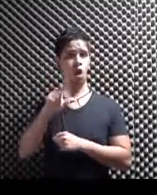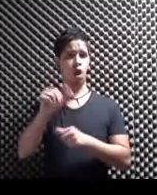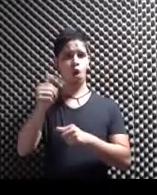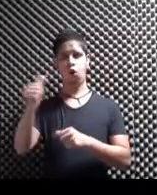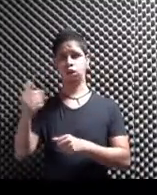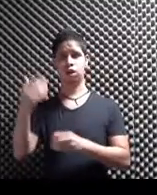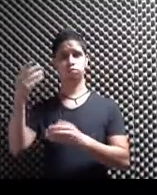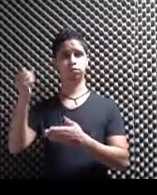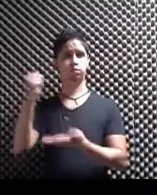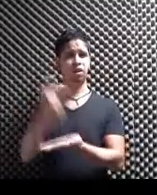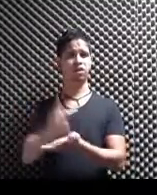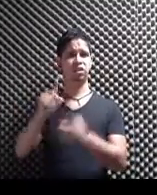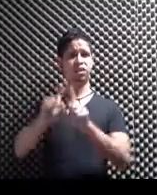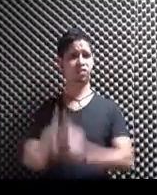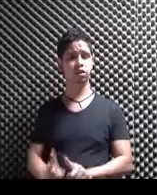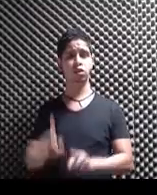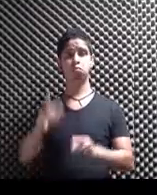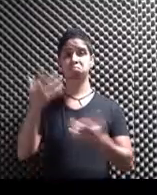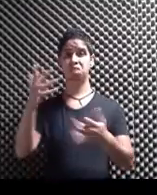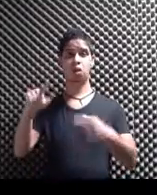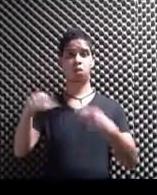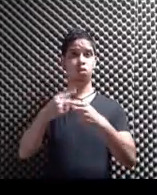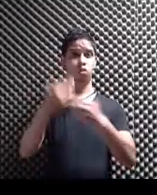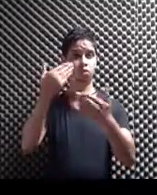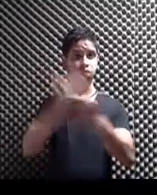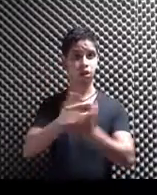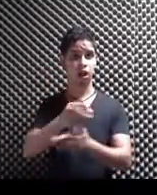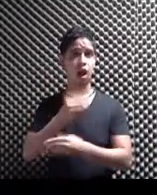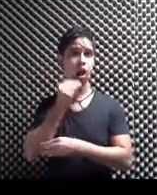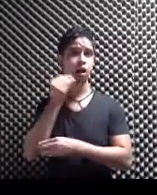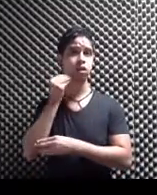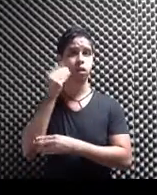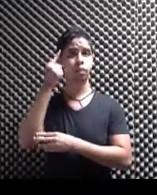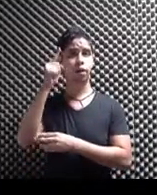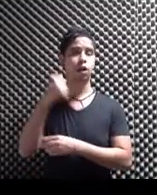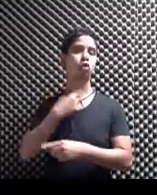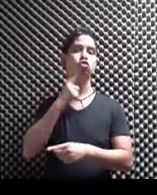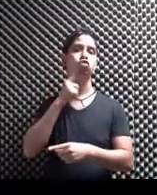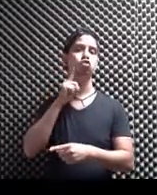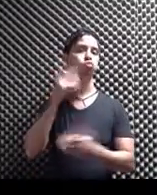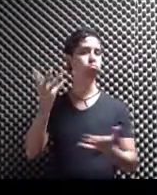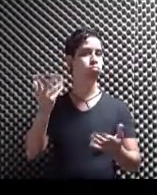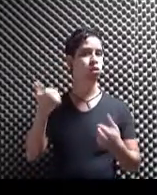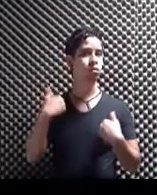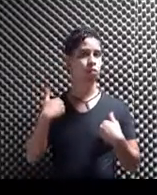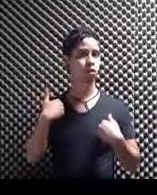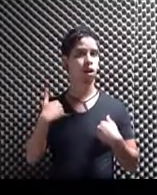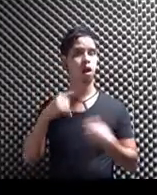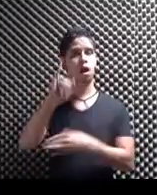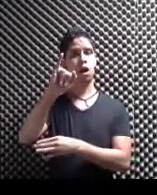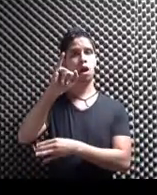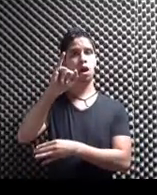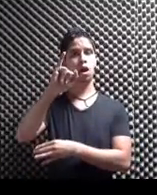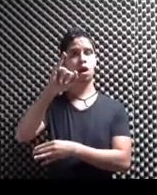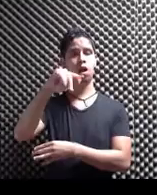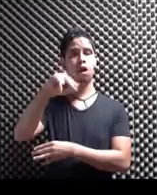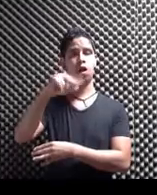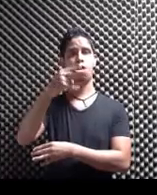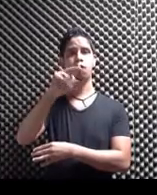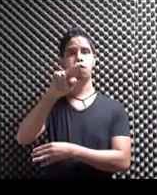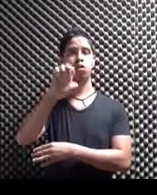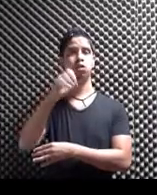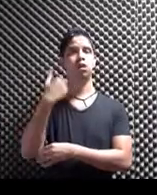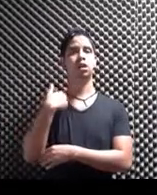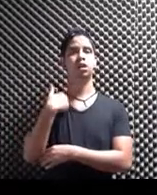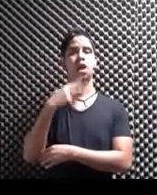aplicaciones ya cuando llega a su casa si se quiere comunicar por ejemplo para los sordos tenemos con el iPhone el video FaceTime